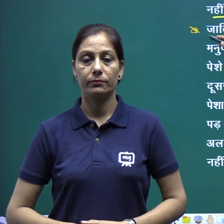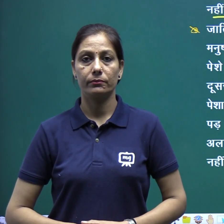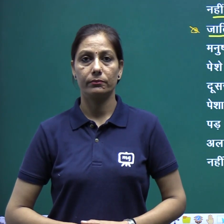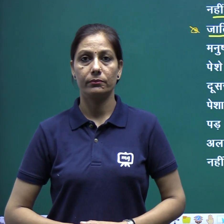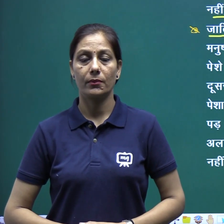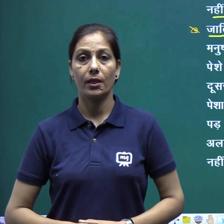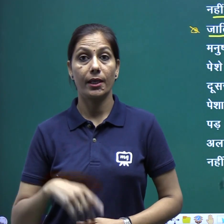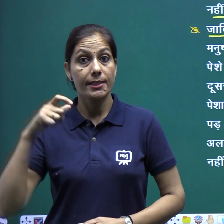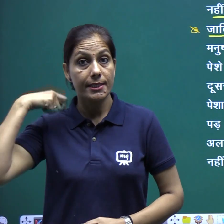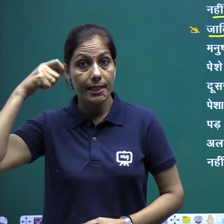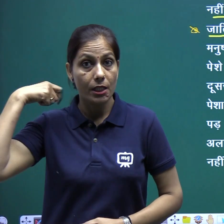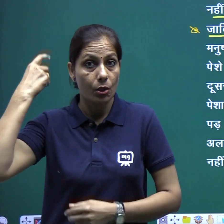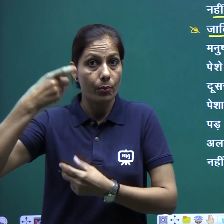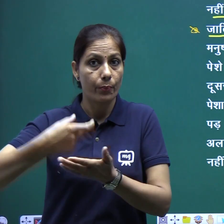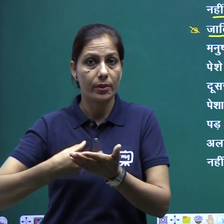जाति प्रथा